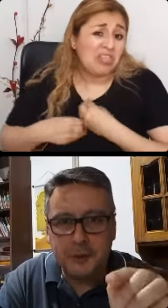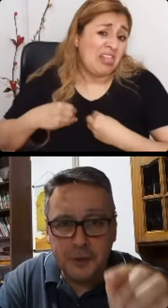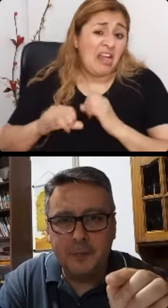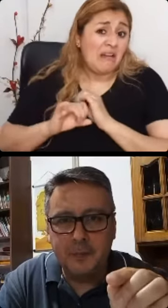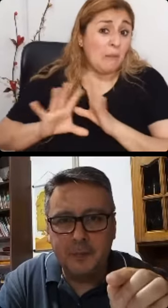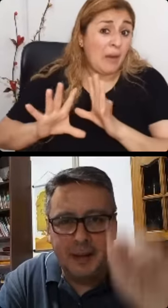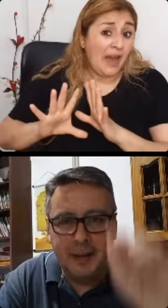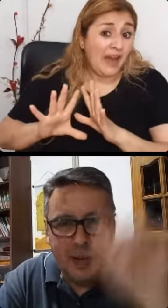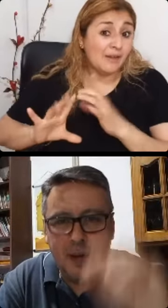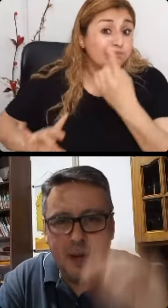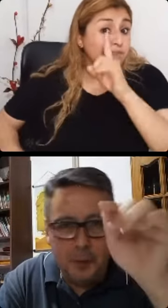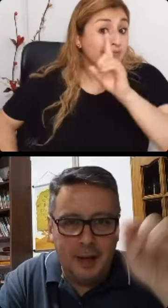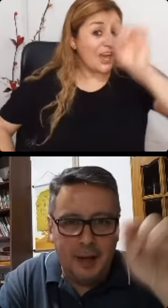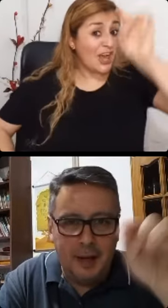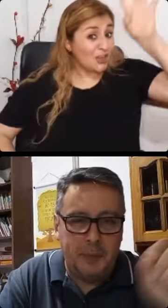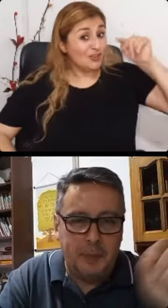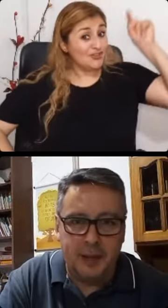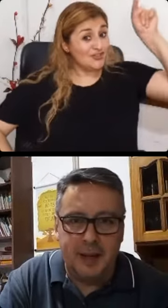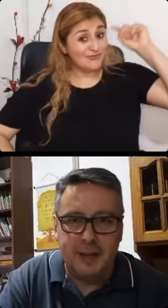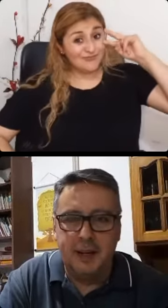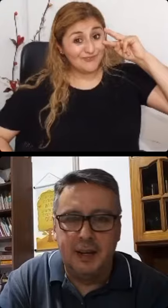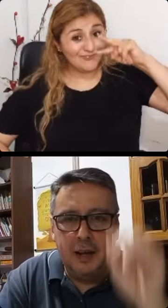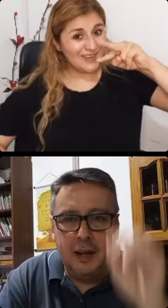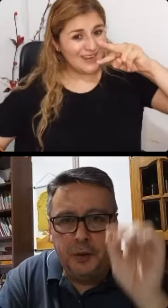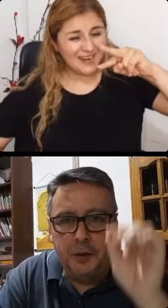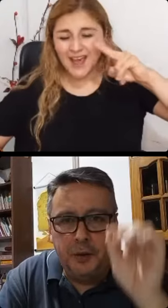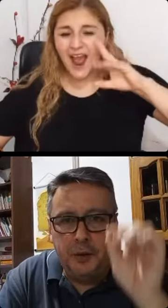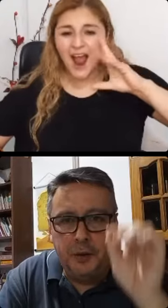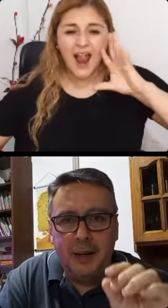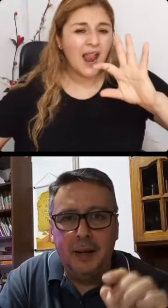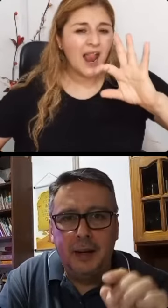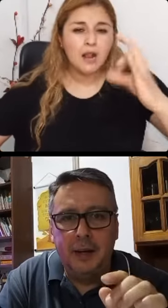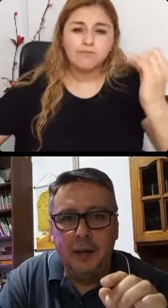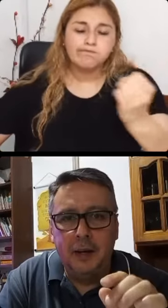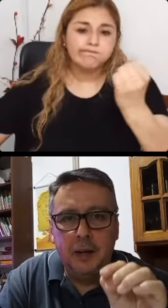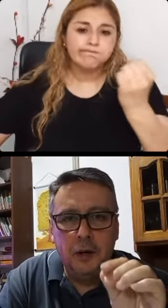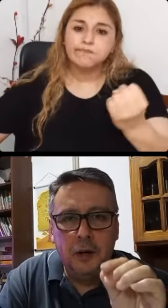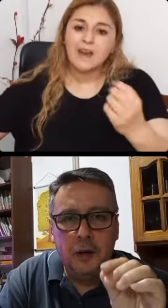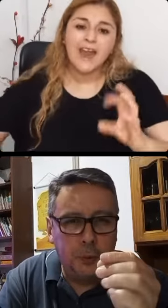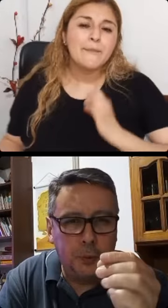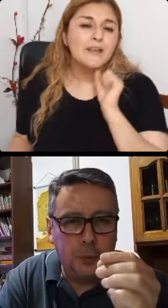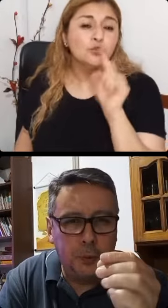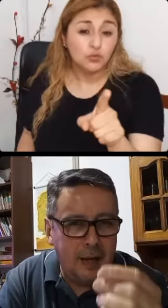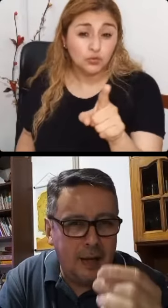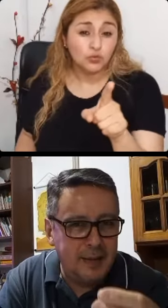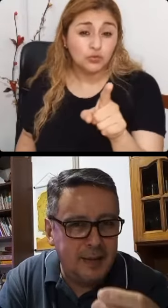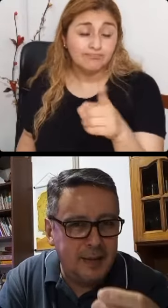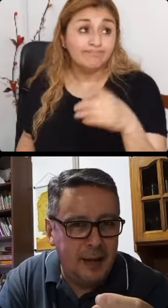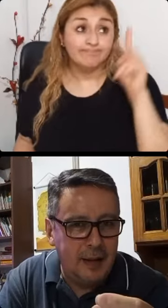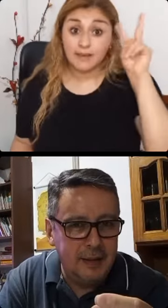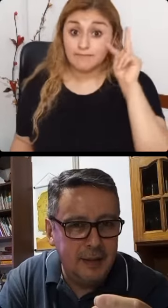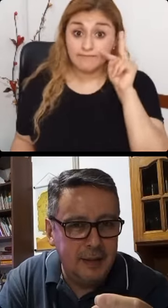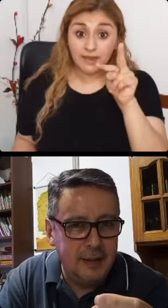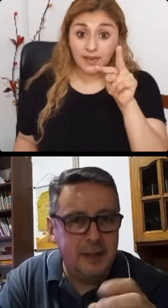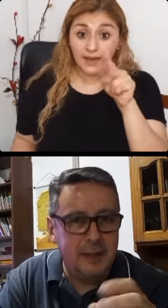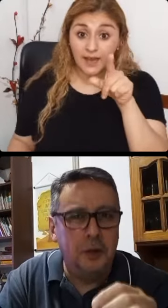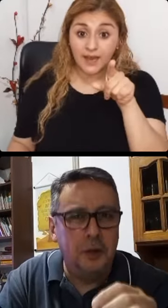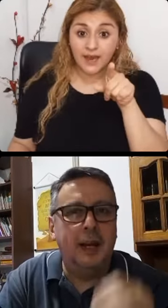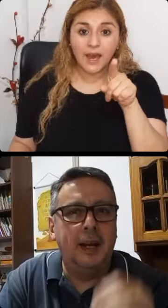vos y en cada una de las personas Dios ve no tus capacidades